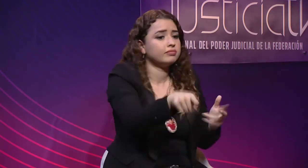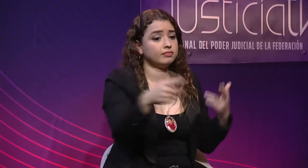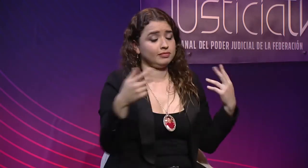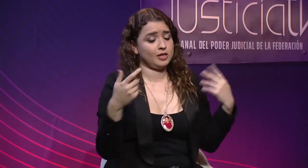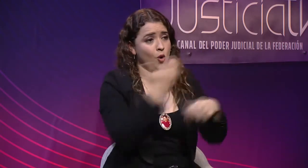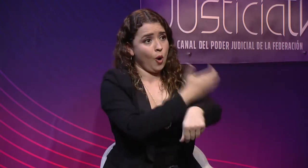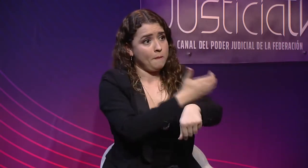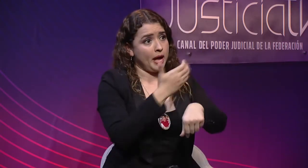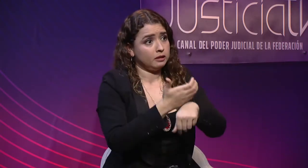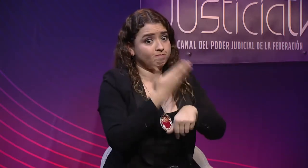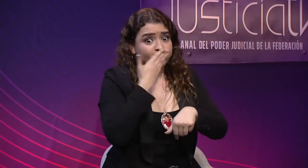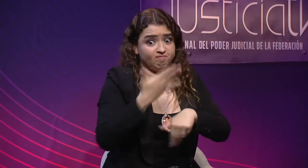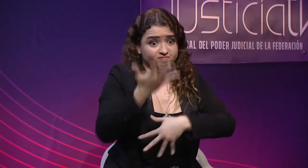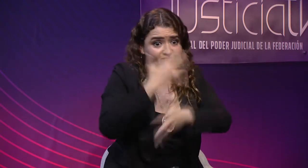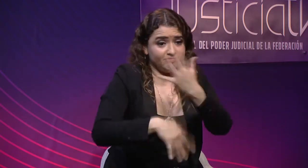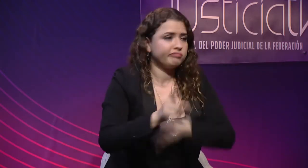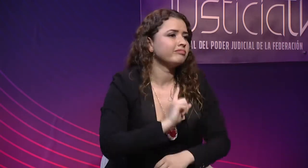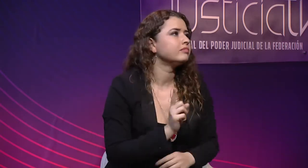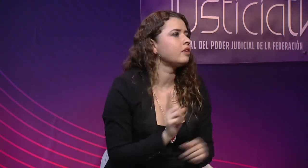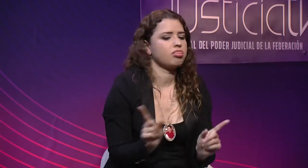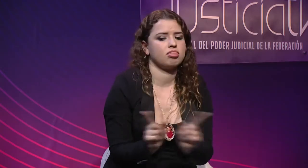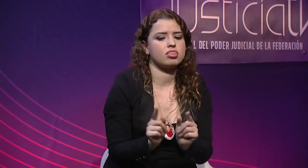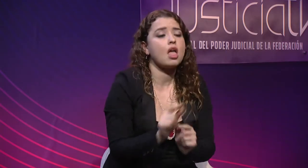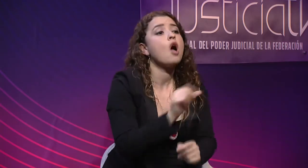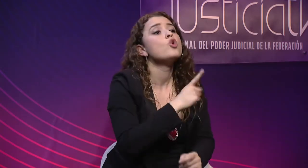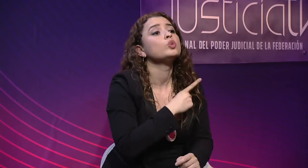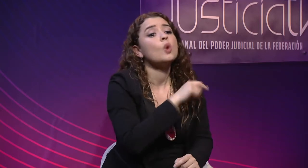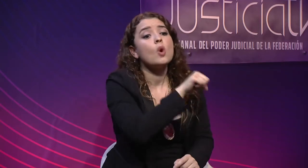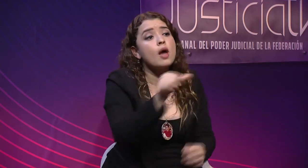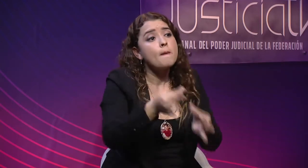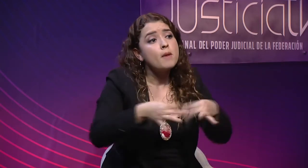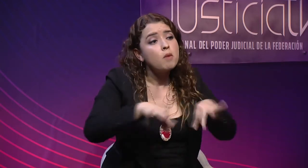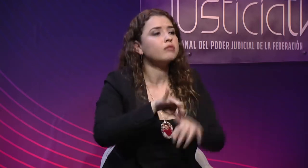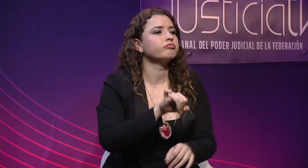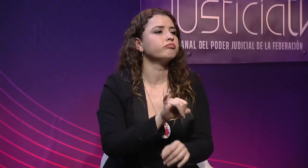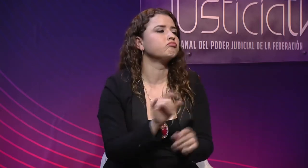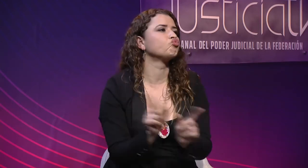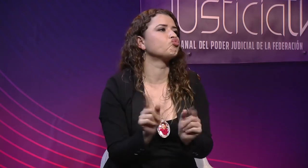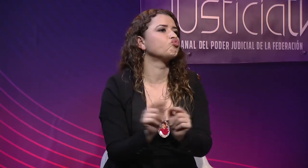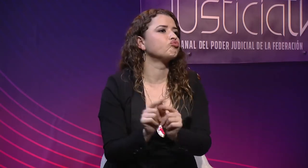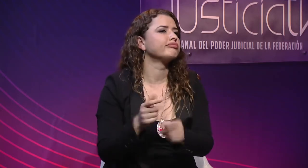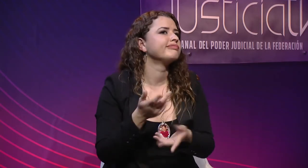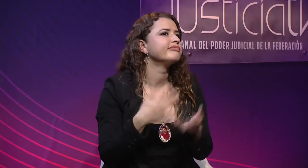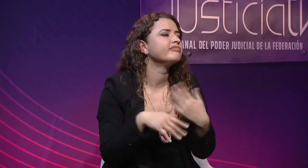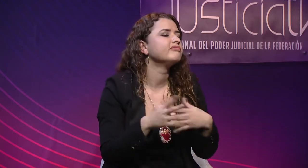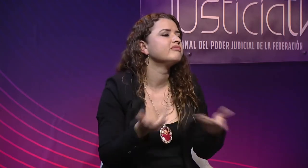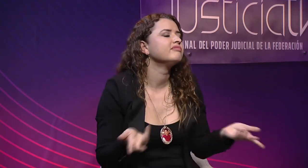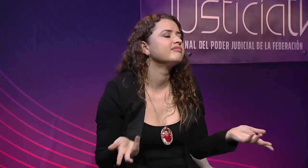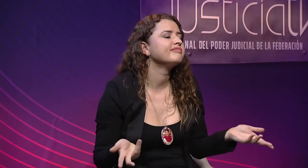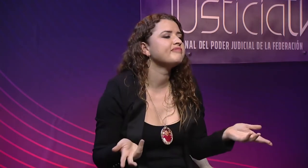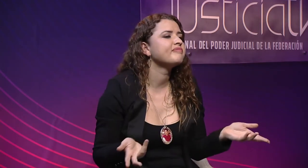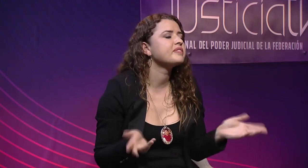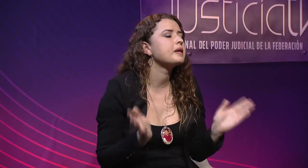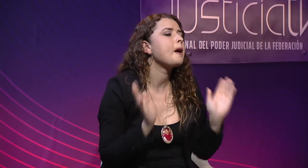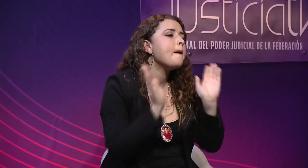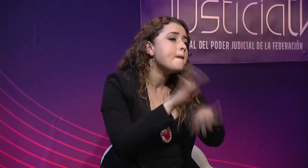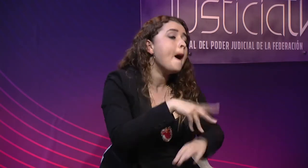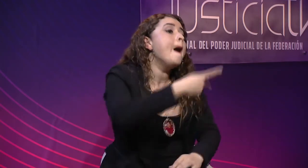no había nada de información para mí, ¿eh? Nada. Algunos compañeros me decían, dejaron esto, pero